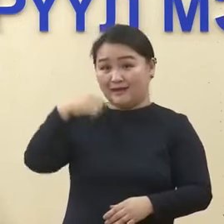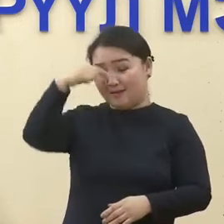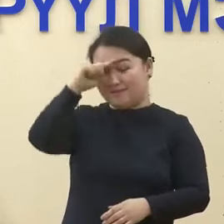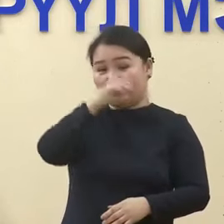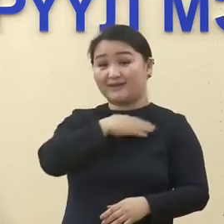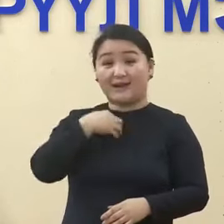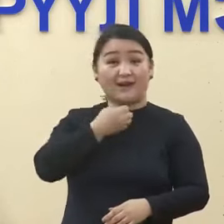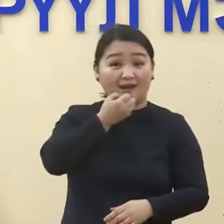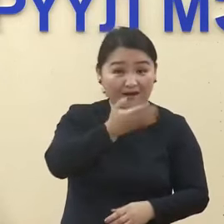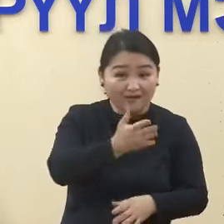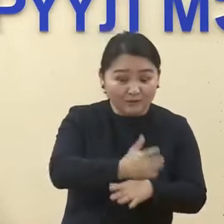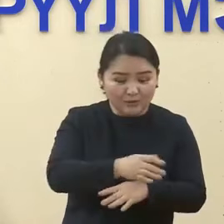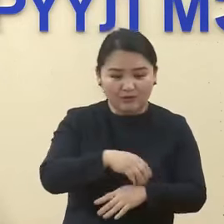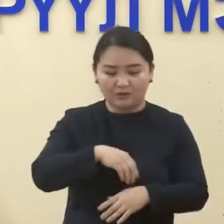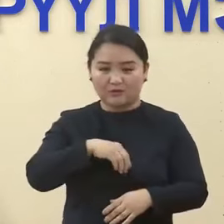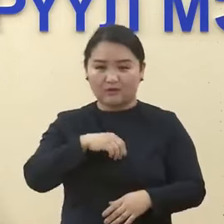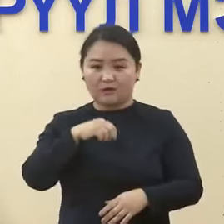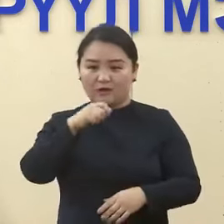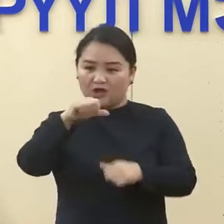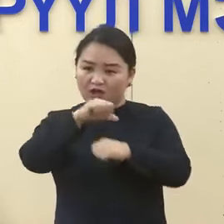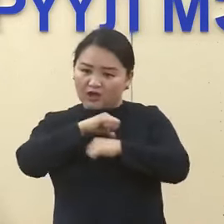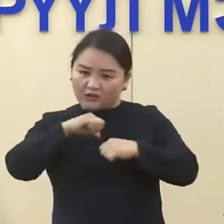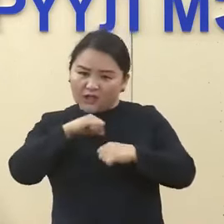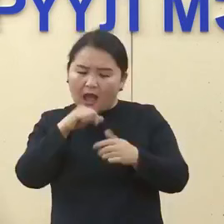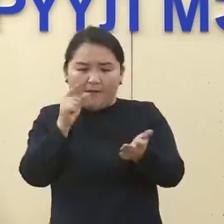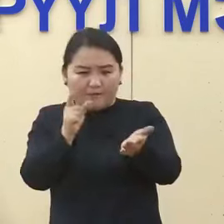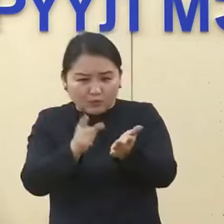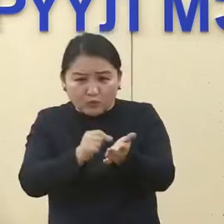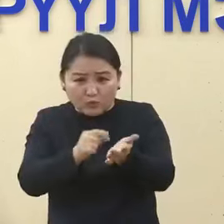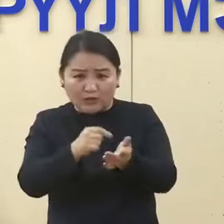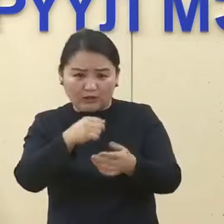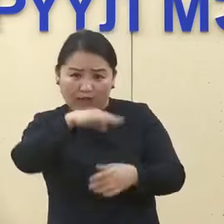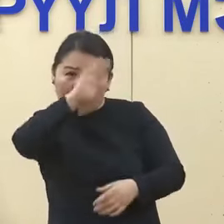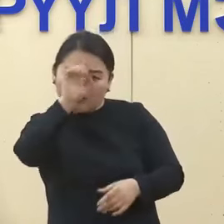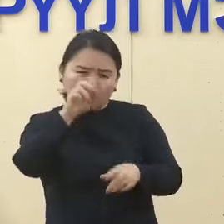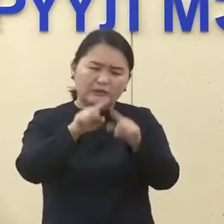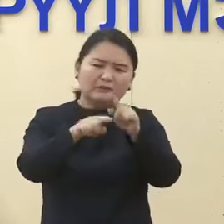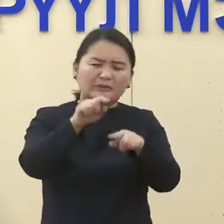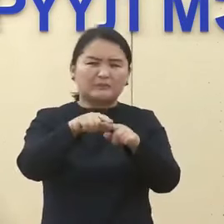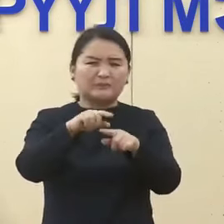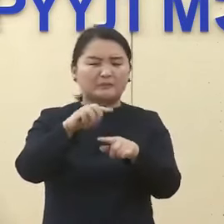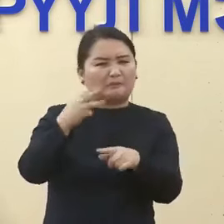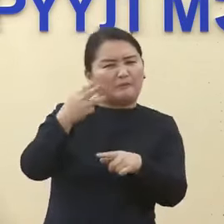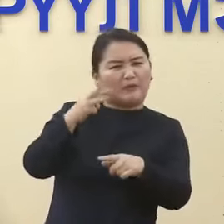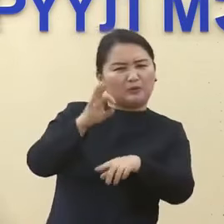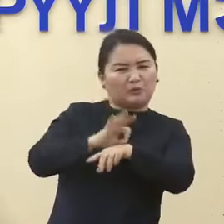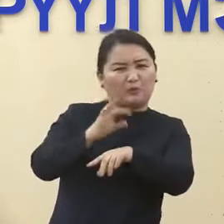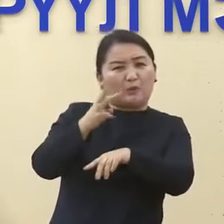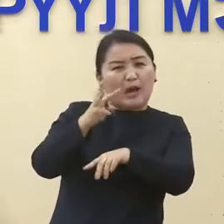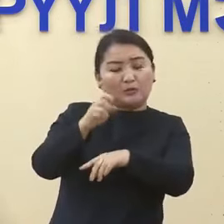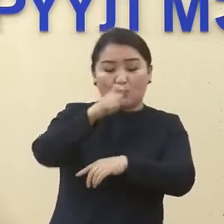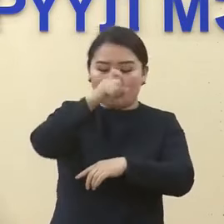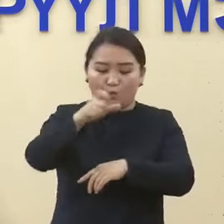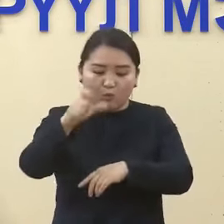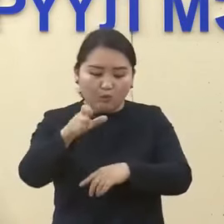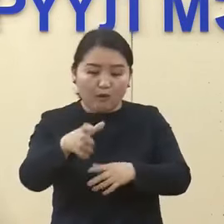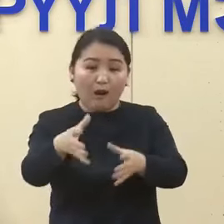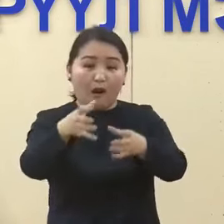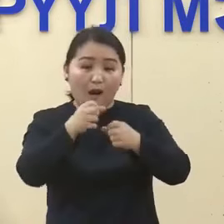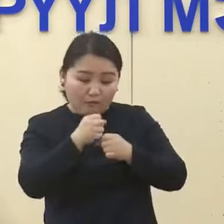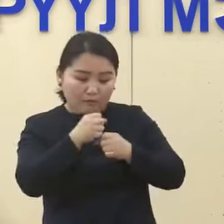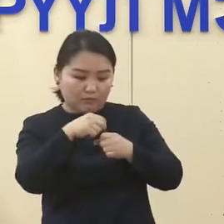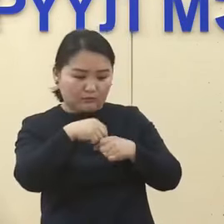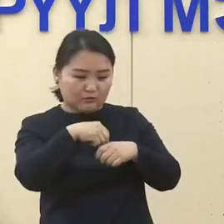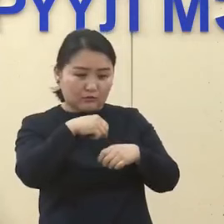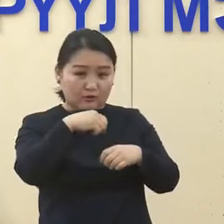тестээр онцлоод тэгээд тэрнийга манай халдвар төвчин судлалын үндэсний төв салбар лабораториудад өгөөд шинжилгээг нь баталгааж болох